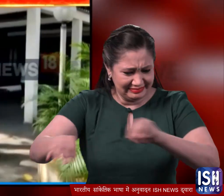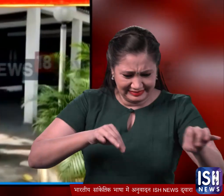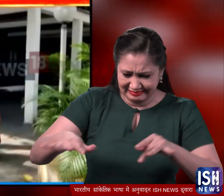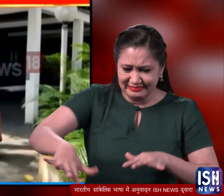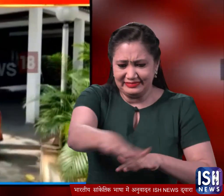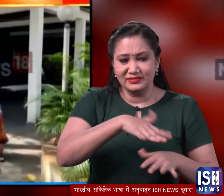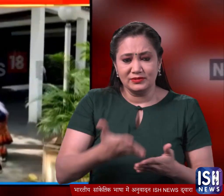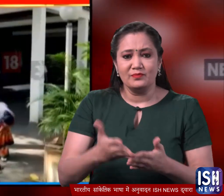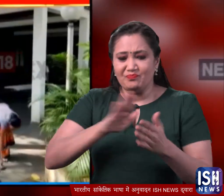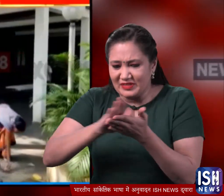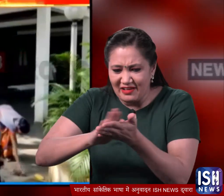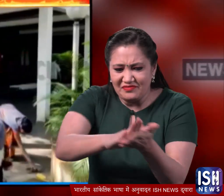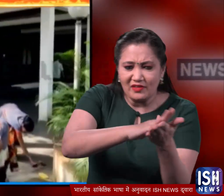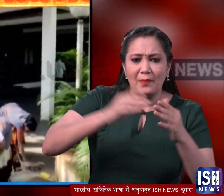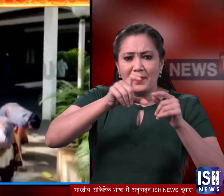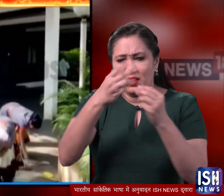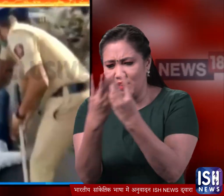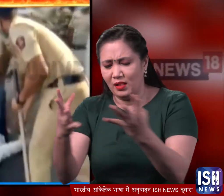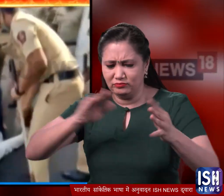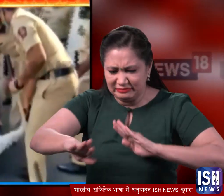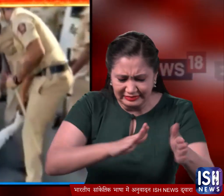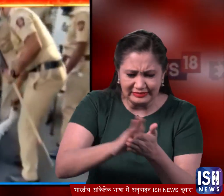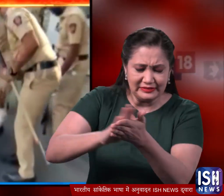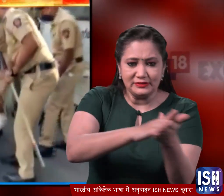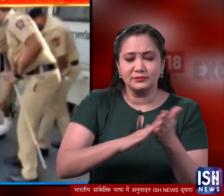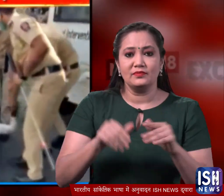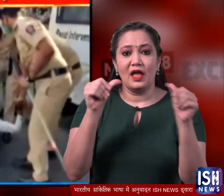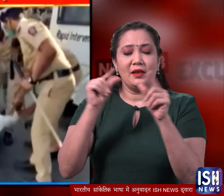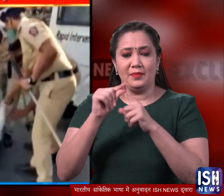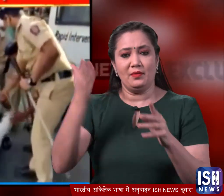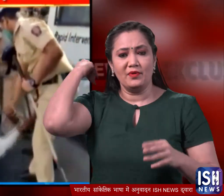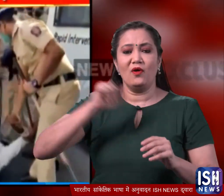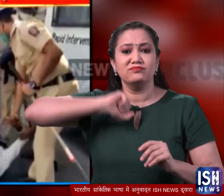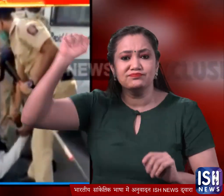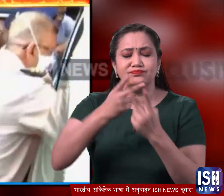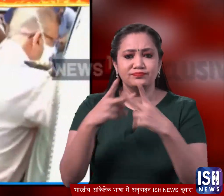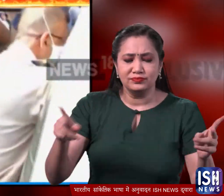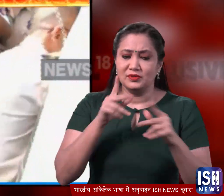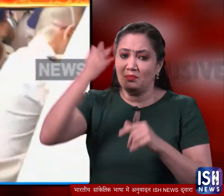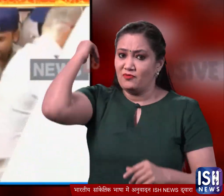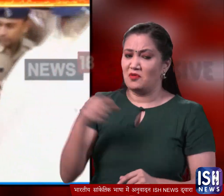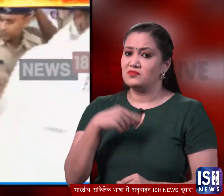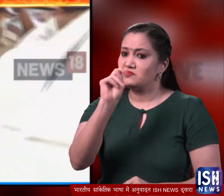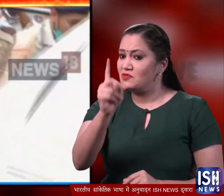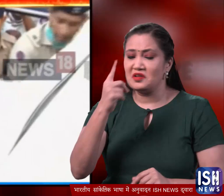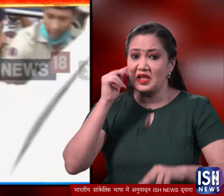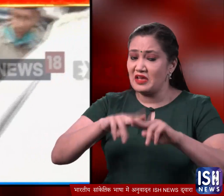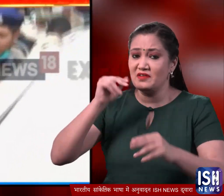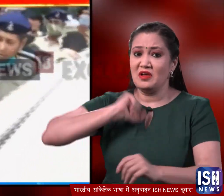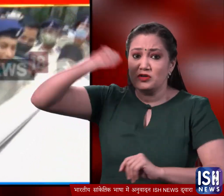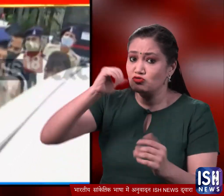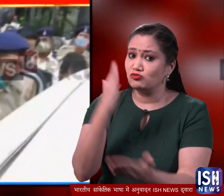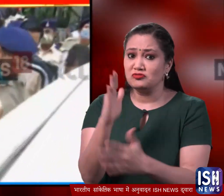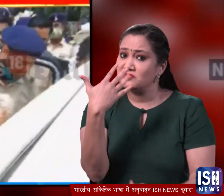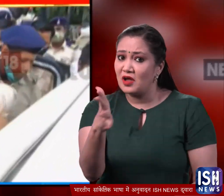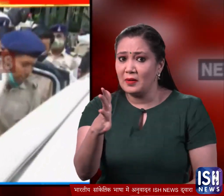दिखाई दी, जिसे साफ करने में कई लोग जुट गए। परिवहन मंत्री अनिल परब ने हड़ताल कर रहे कर्मचारियों को धमकी दी थी कि अगर हड़ताल खत्म